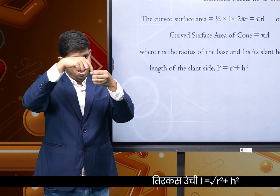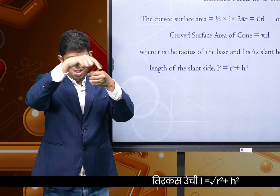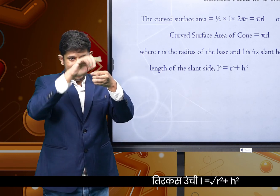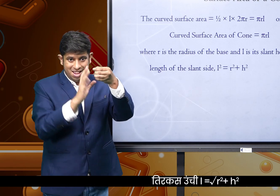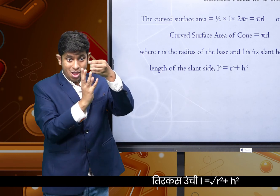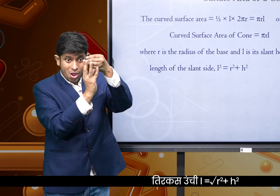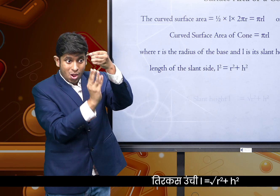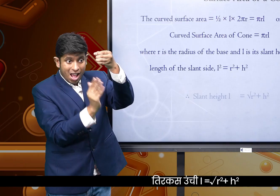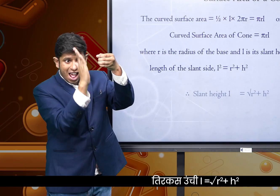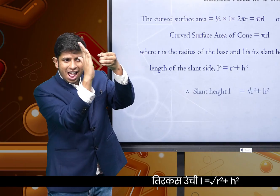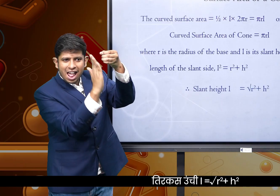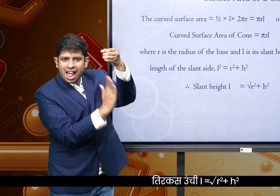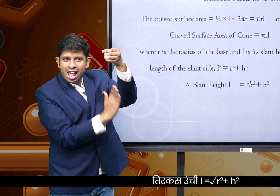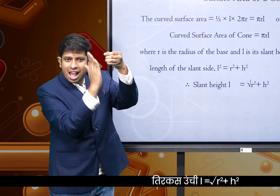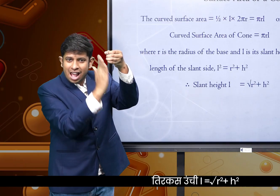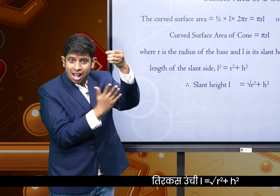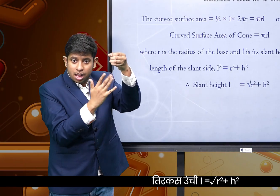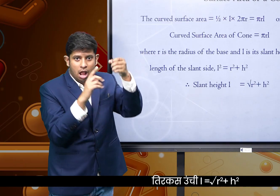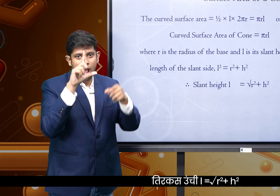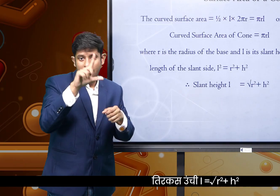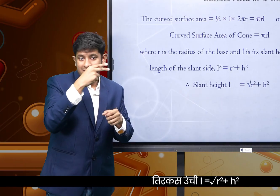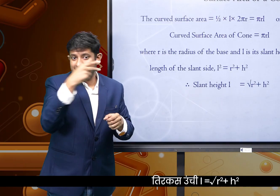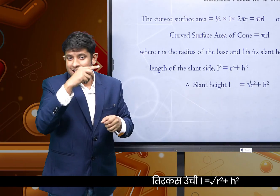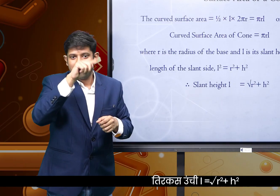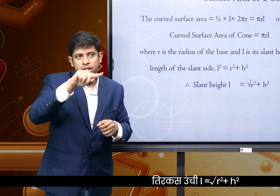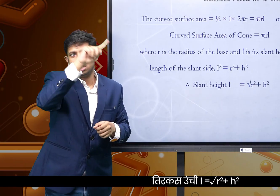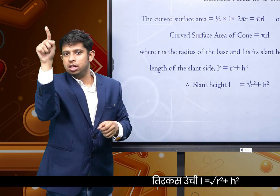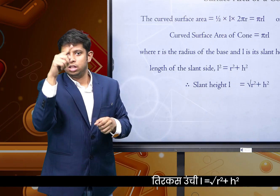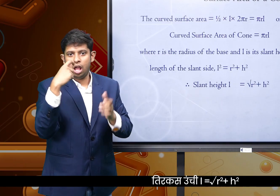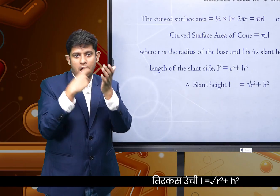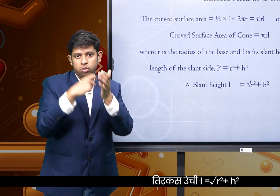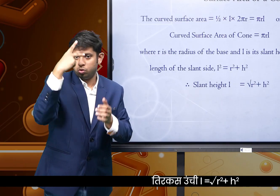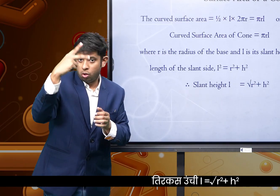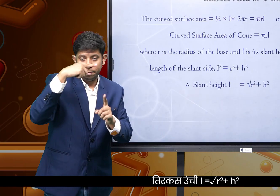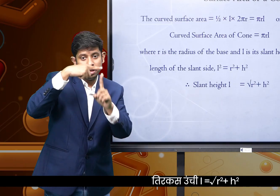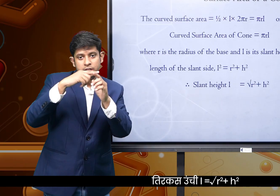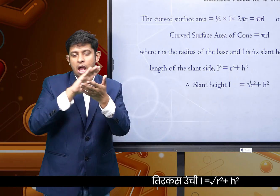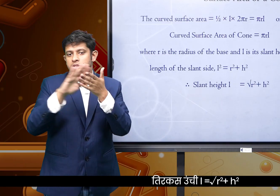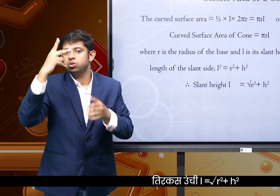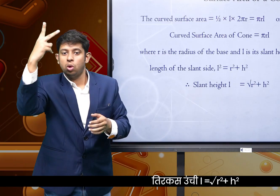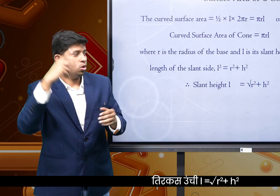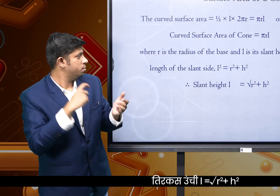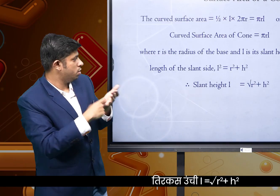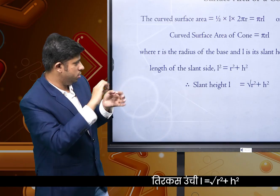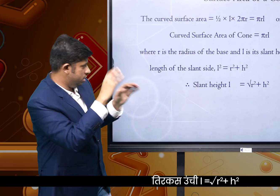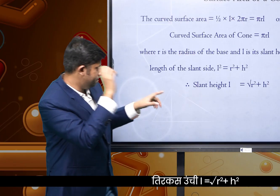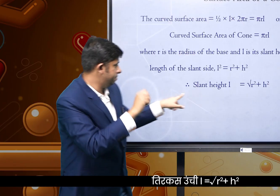तिरकस उंची L बरोबर स्क्वेअर वर्गमुळामध्ये R चा वर्ग अधिक H चा वर्ग.